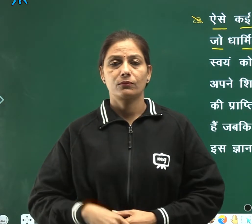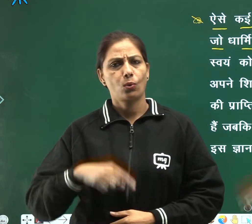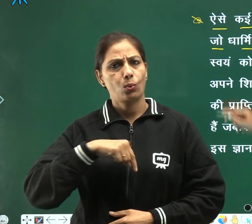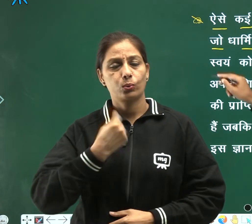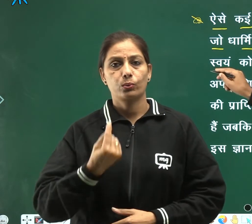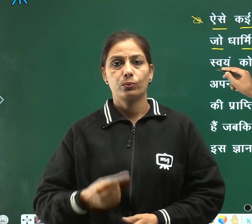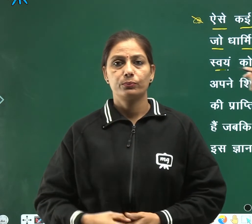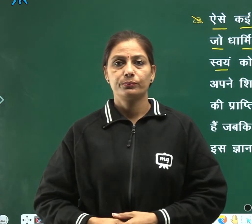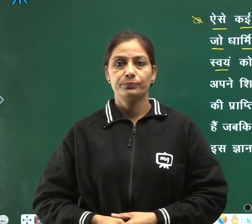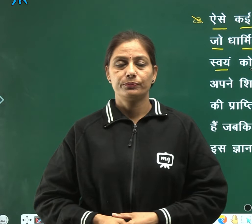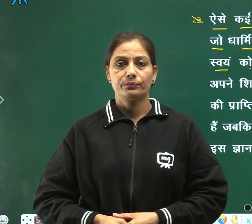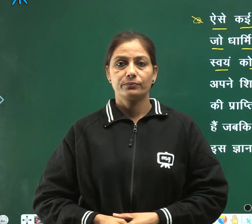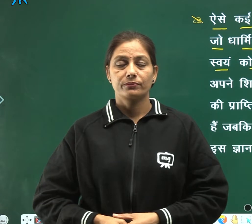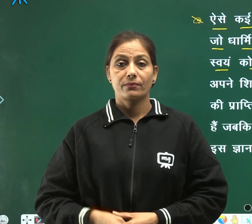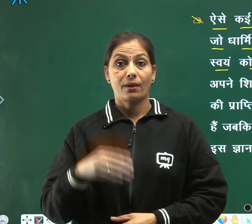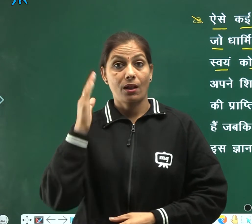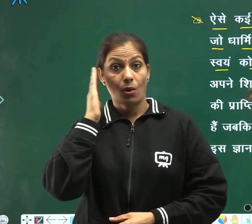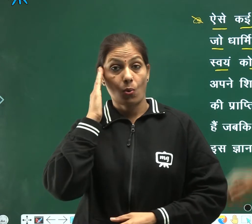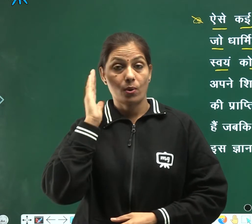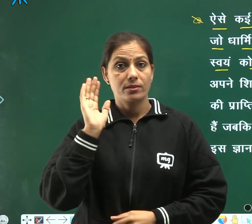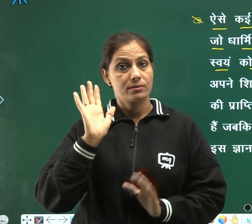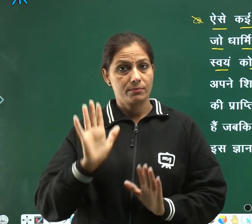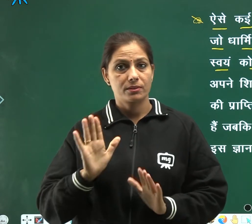स्वयं को ज्ञानी समझकर